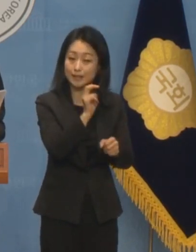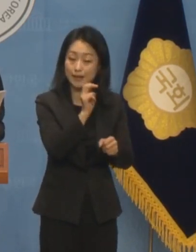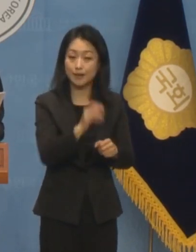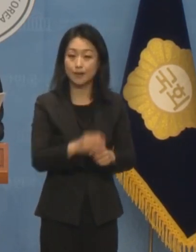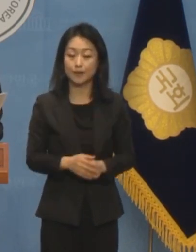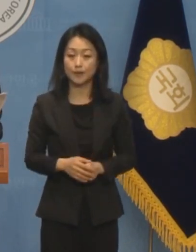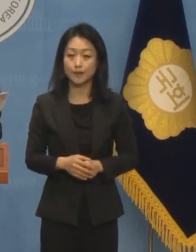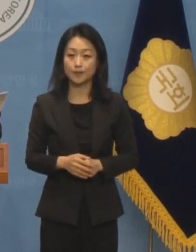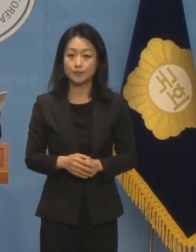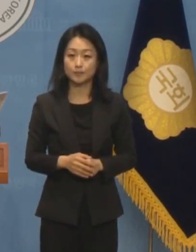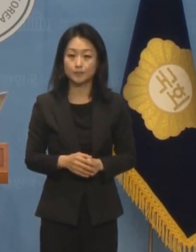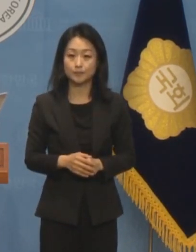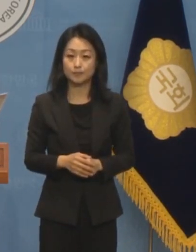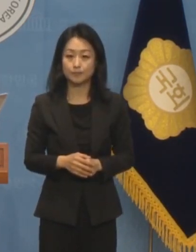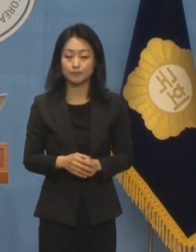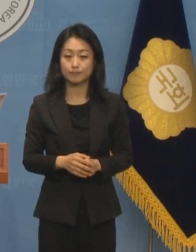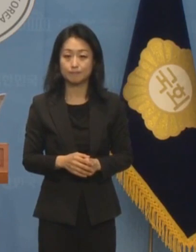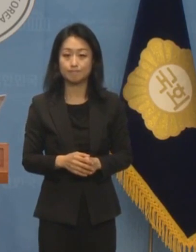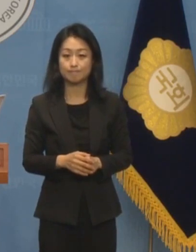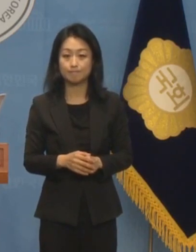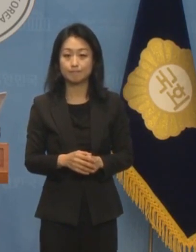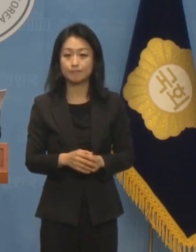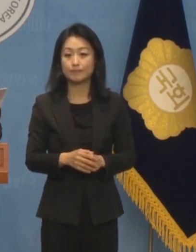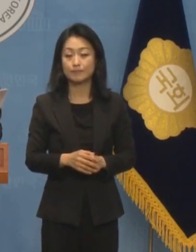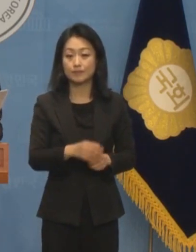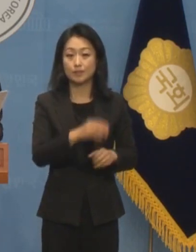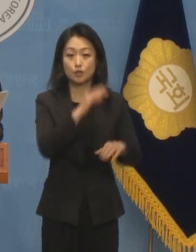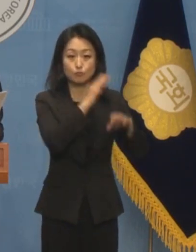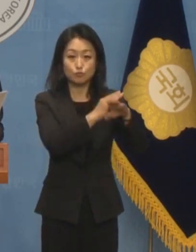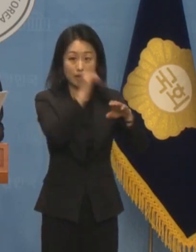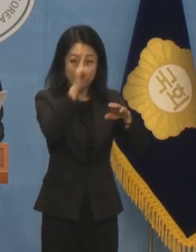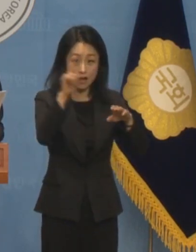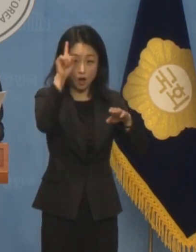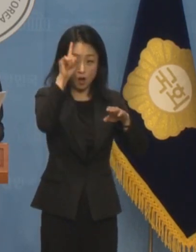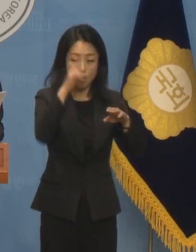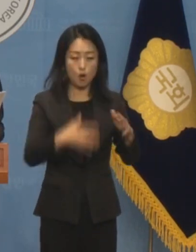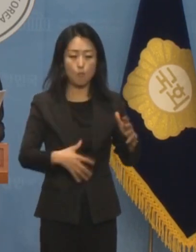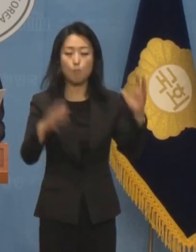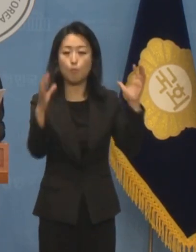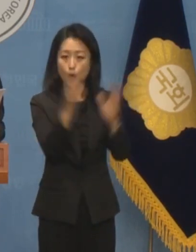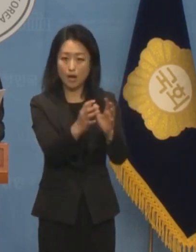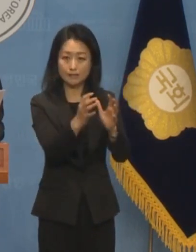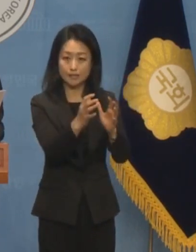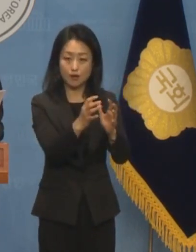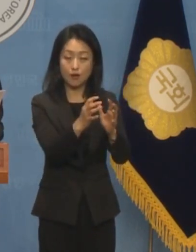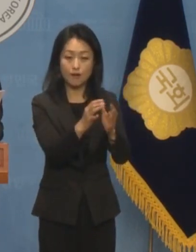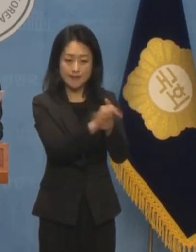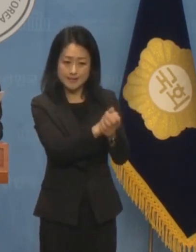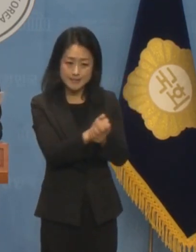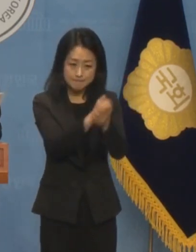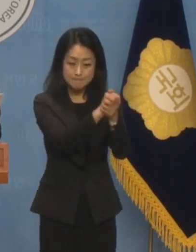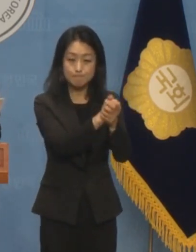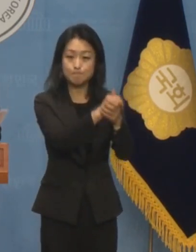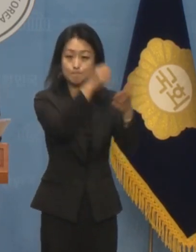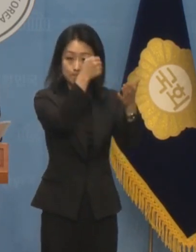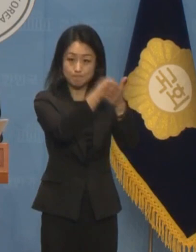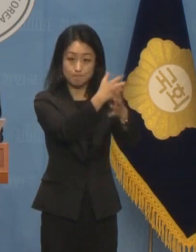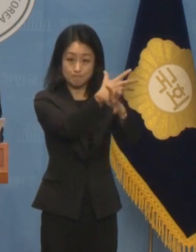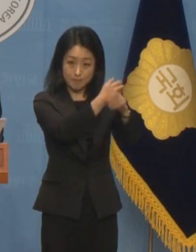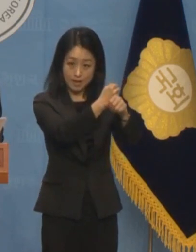포괄적 전략적 동반자 관계 조약을 체결한 북러 군사 동맹으로 한반도의 긴장은 그 어느